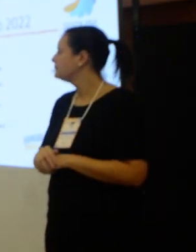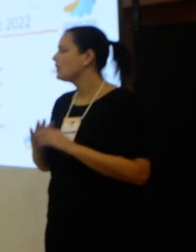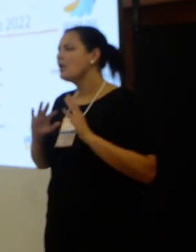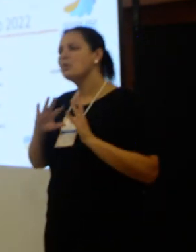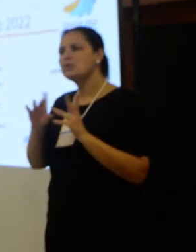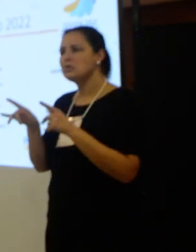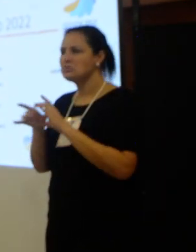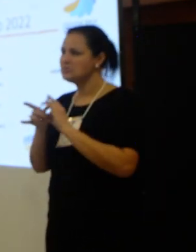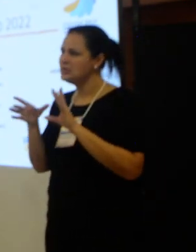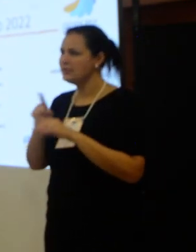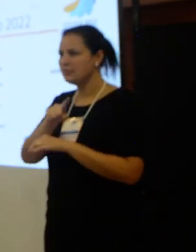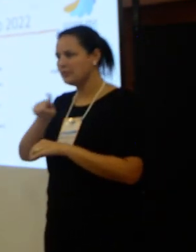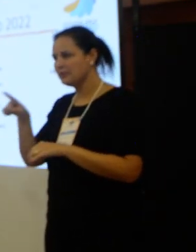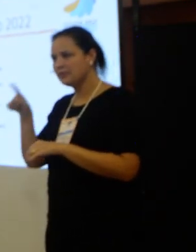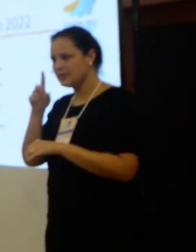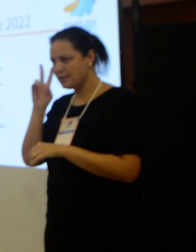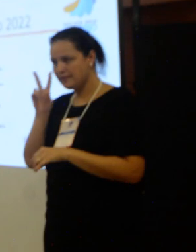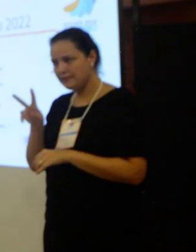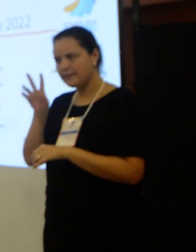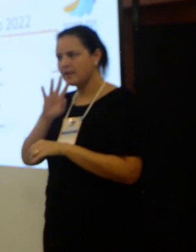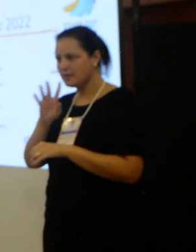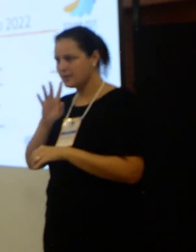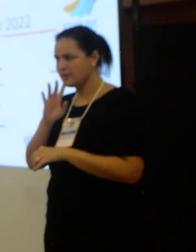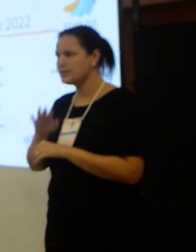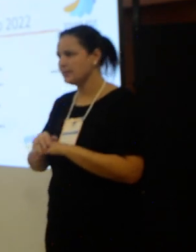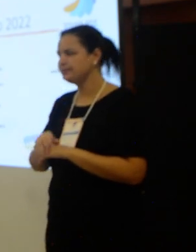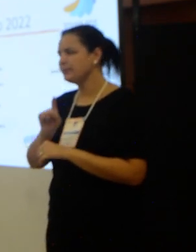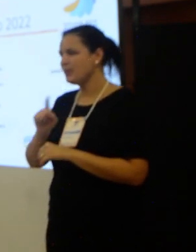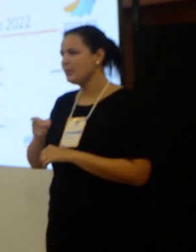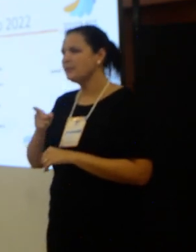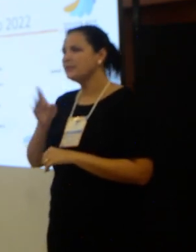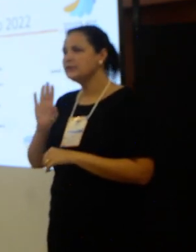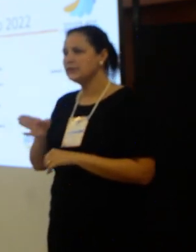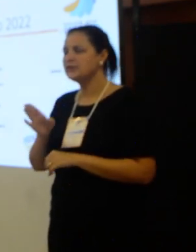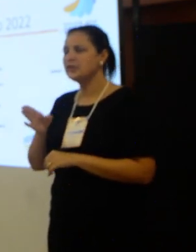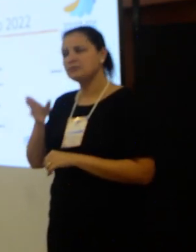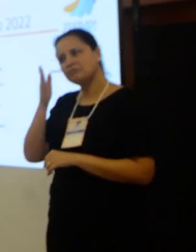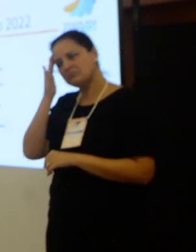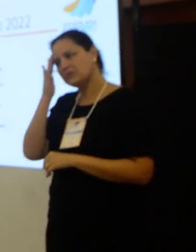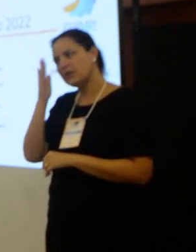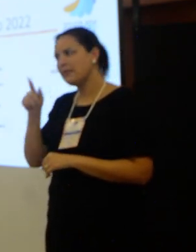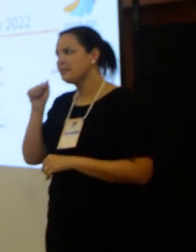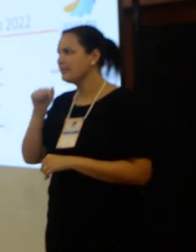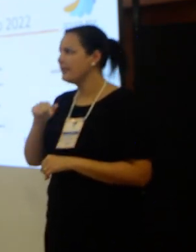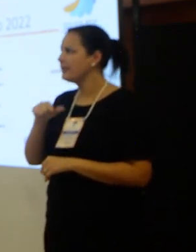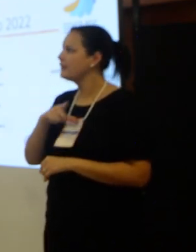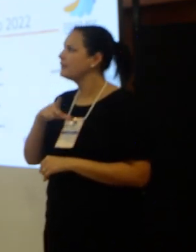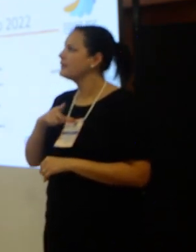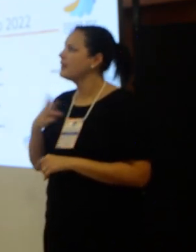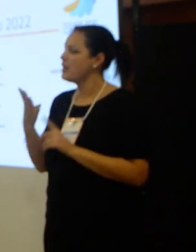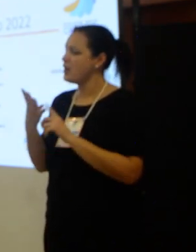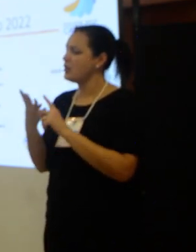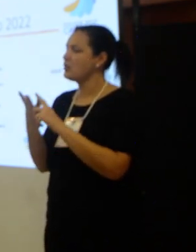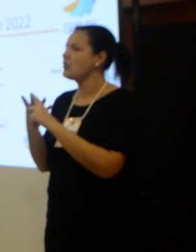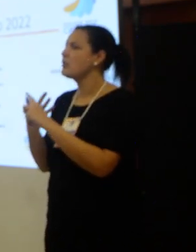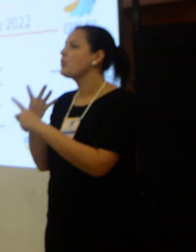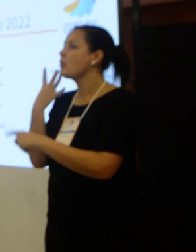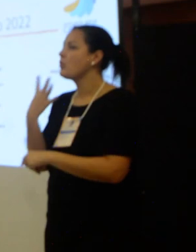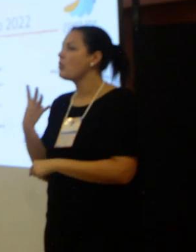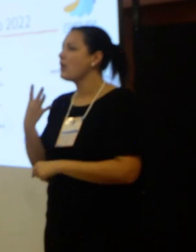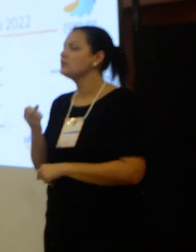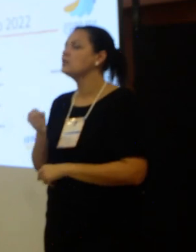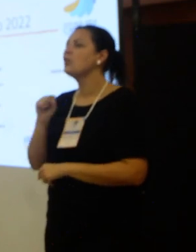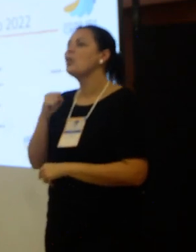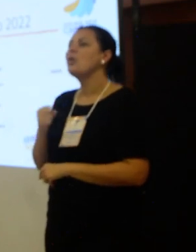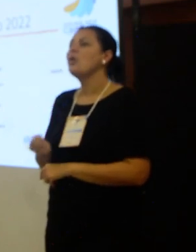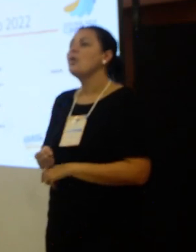Como vocês já devem ter ouvido falar, aqui a gente vai trabalhar com 4 unidades, que a Camila vai apresentar para a gente depois,